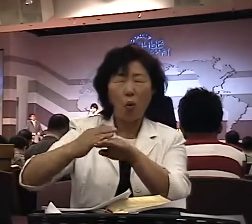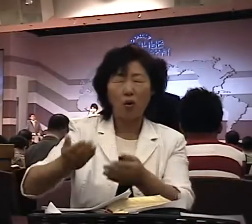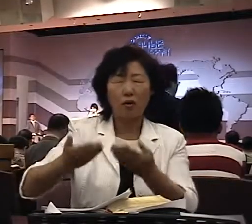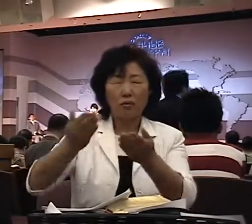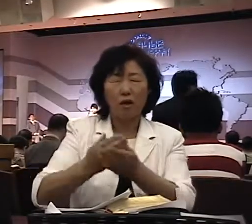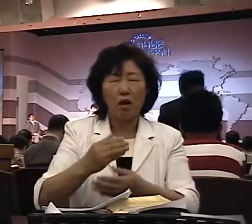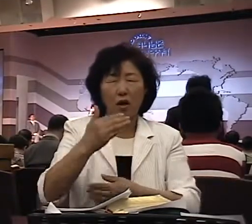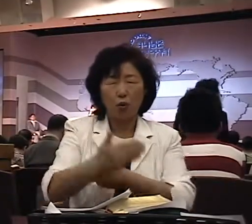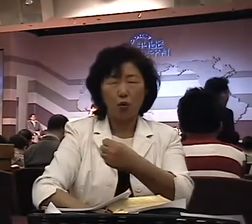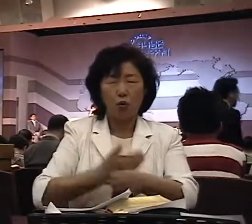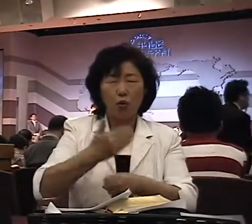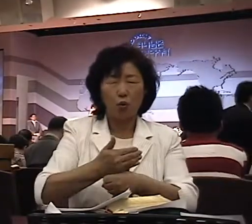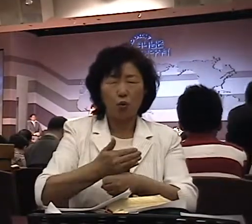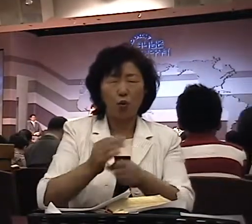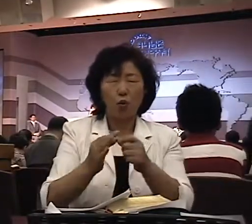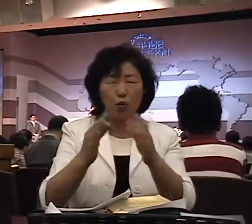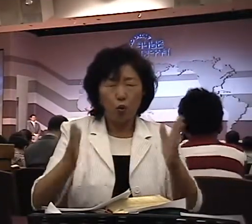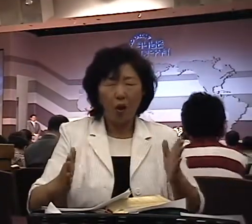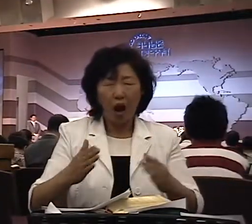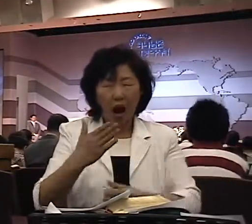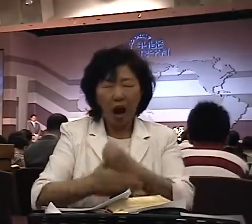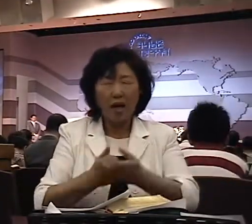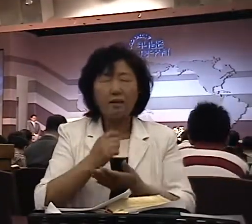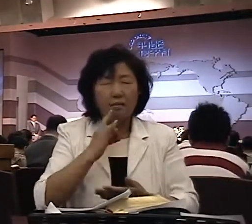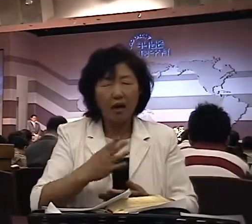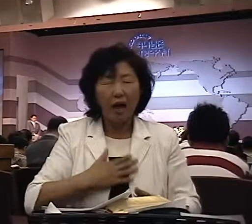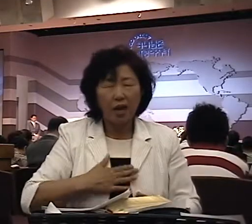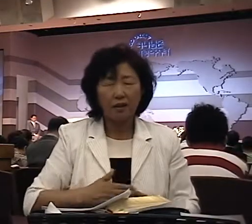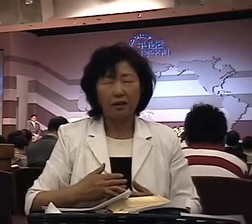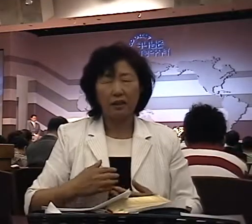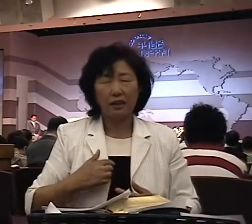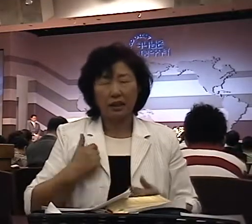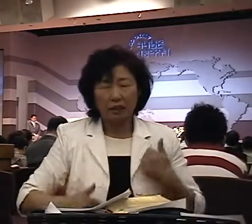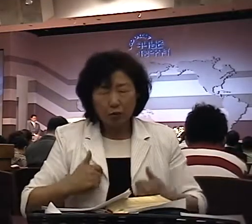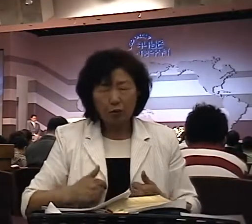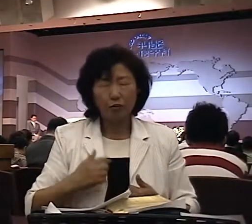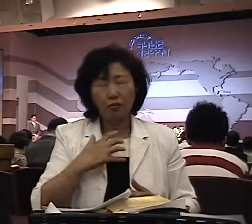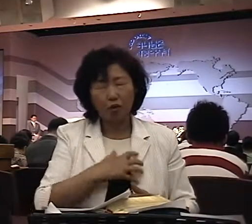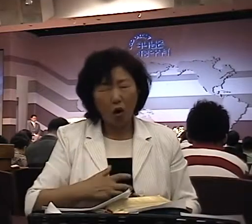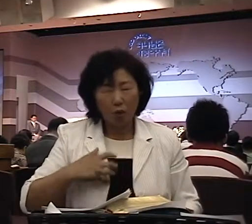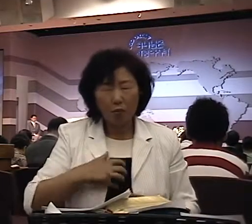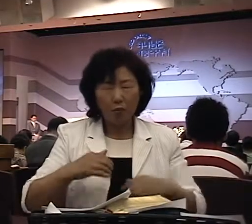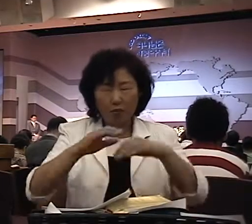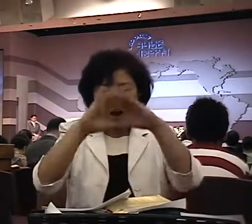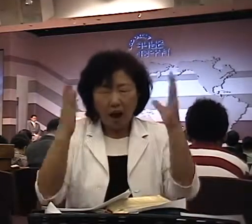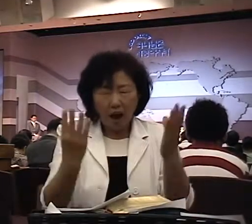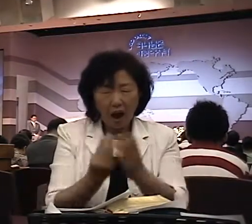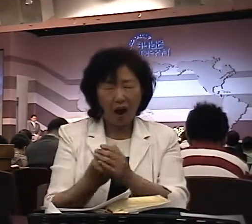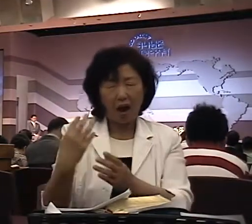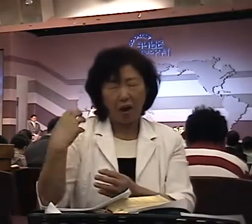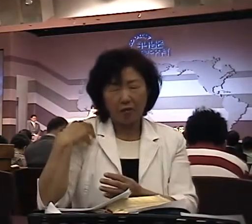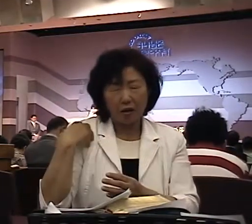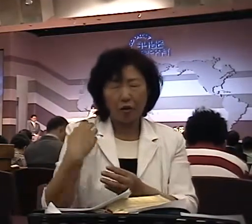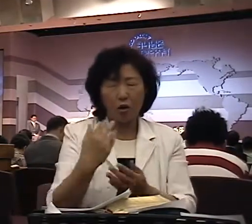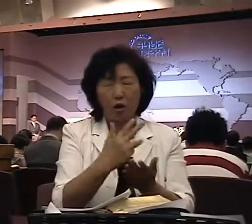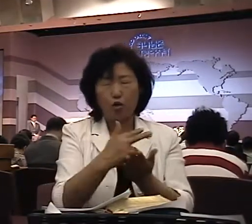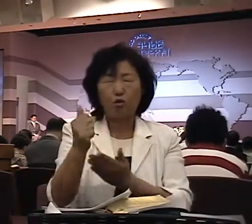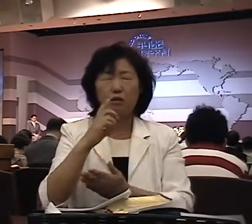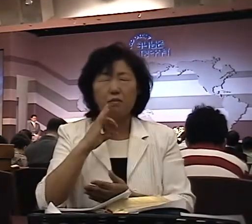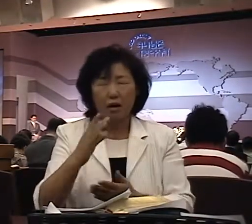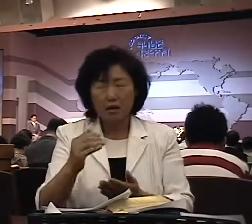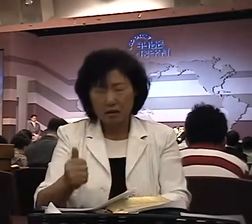하나님만 아시는 기쁨, 하나님만 아시는 슬픔 다 감당하며 주님만을